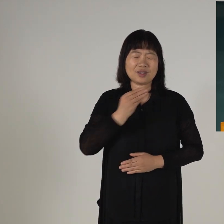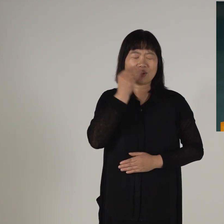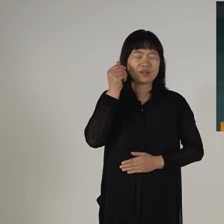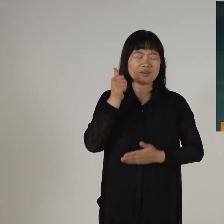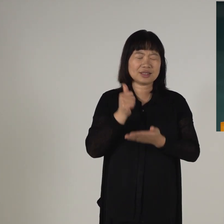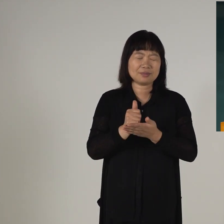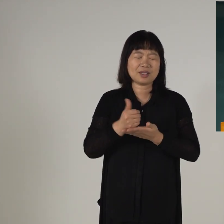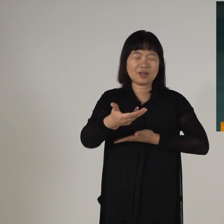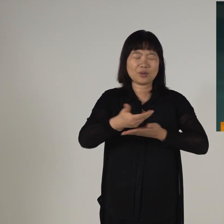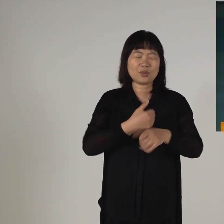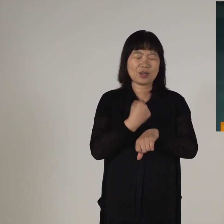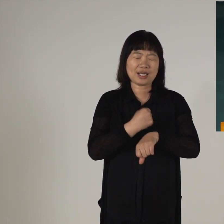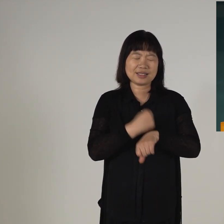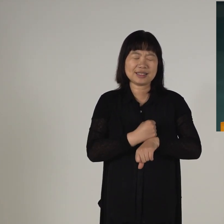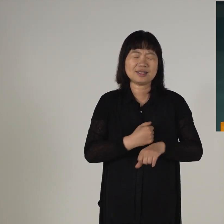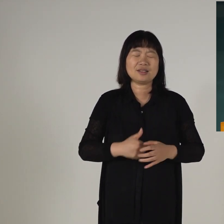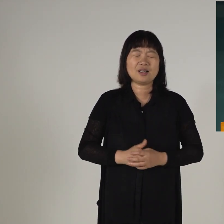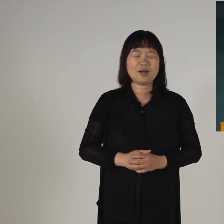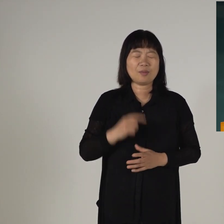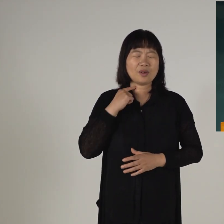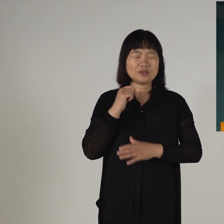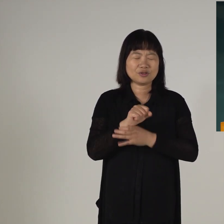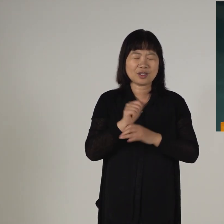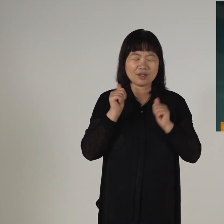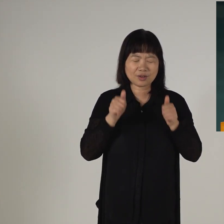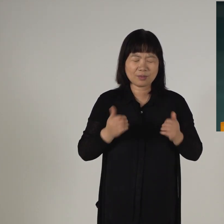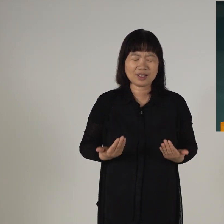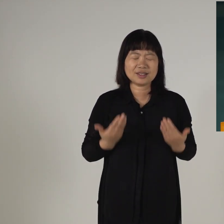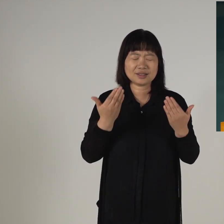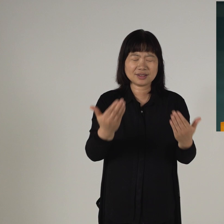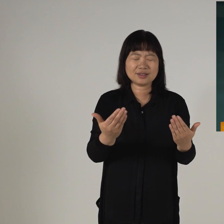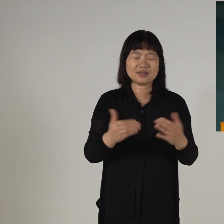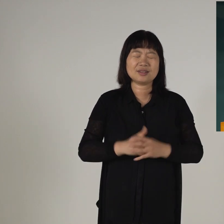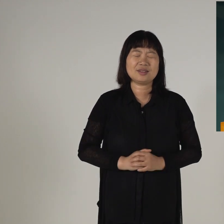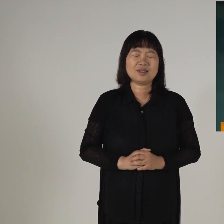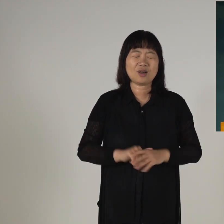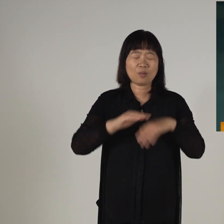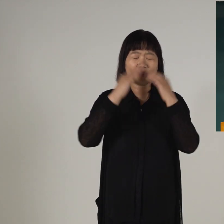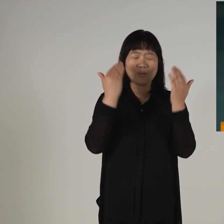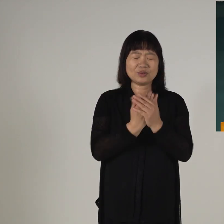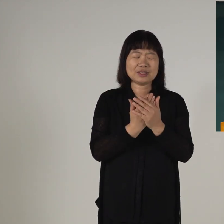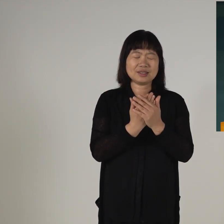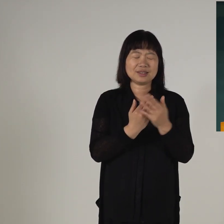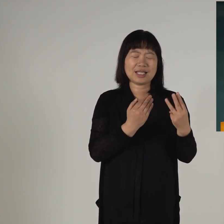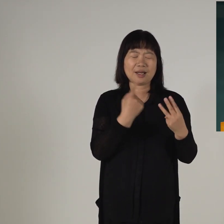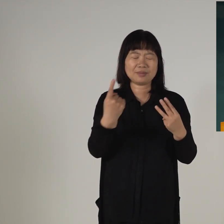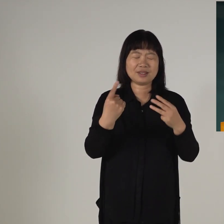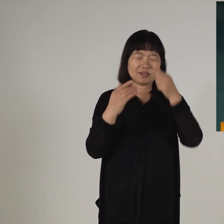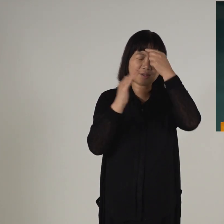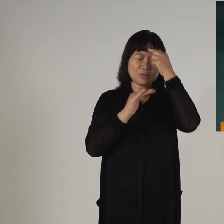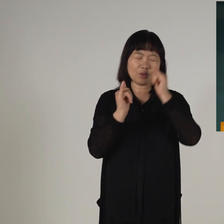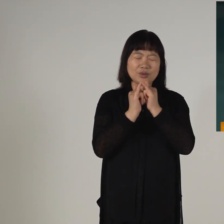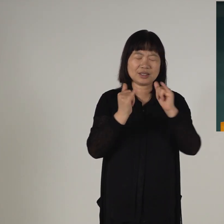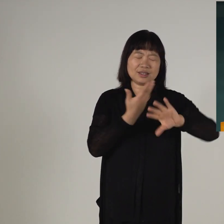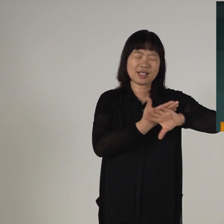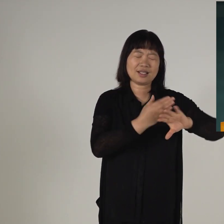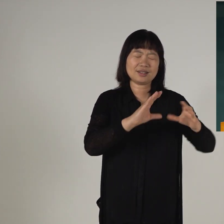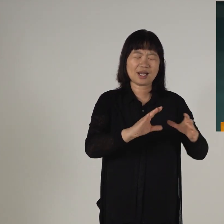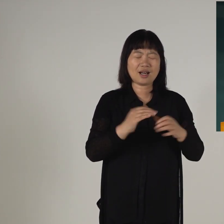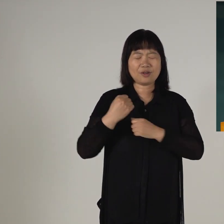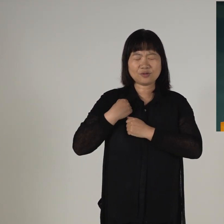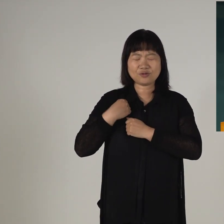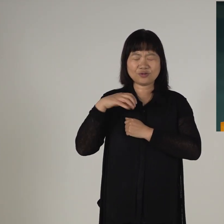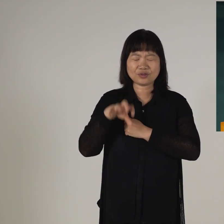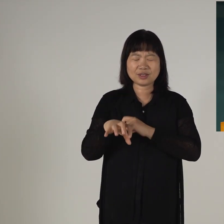성령님의 교통하심이 머리 숙여 경배를 드리는 모든 3일의 성도들, 해외,